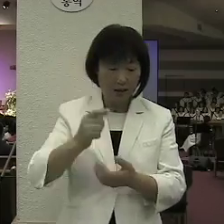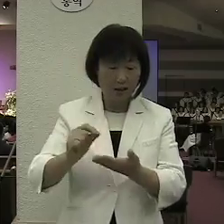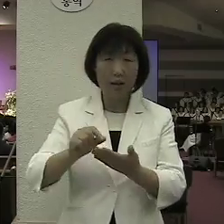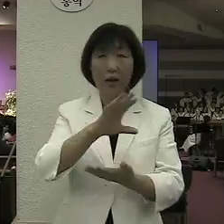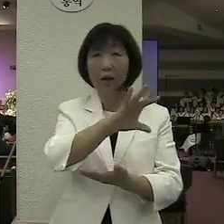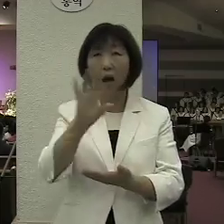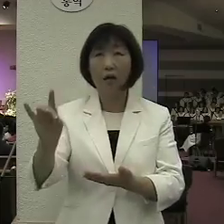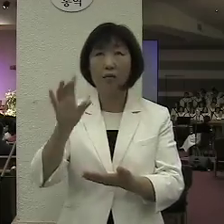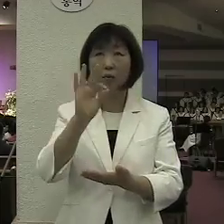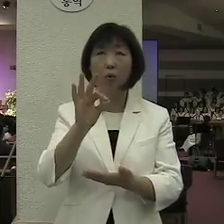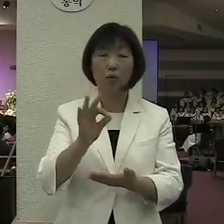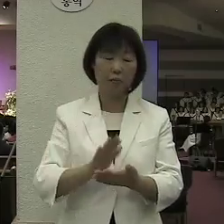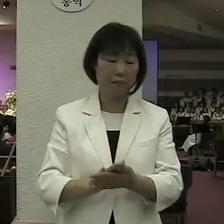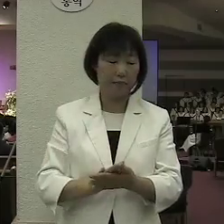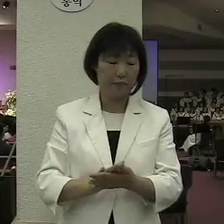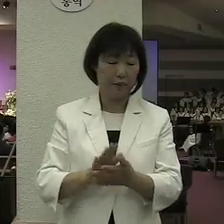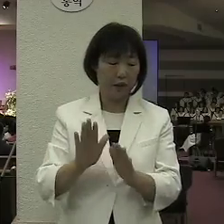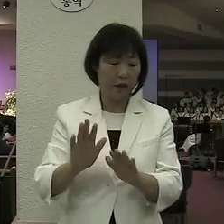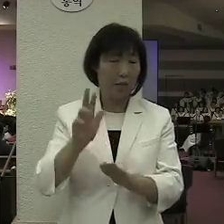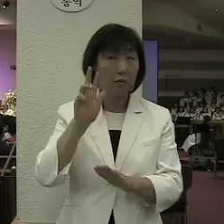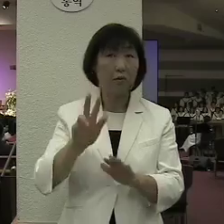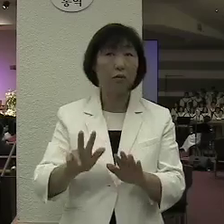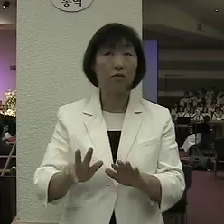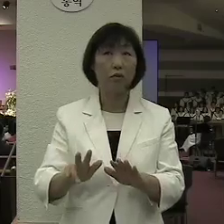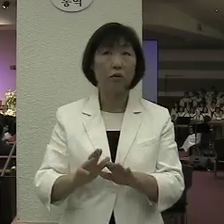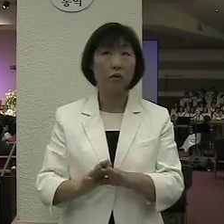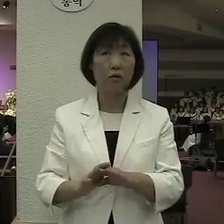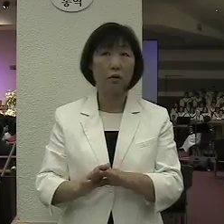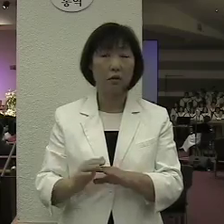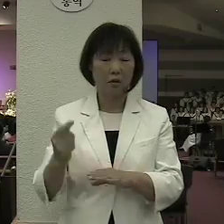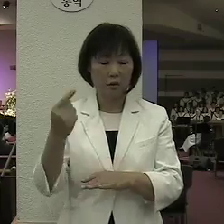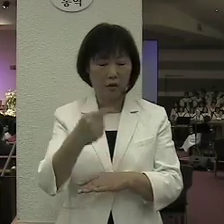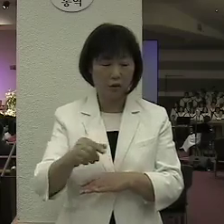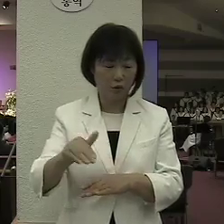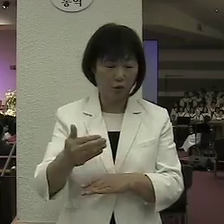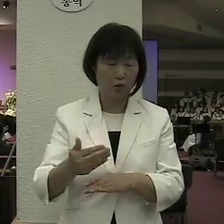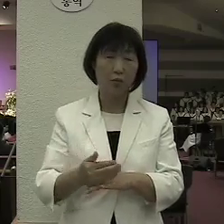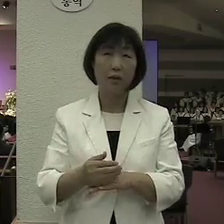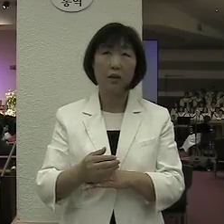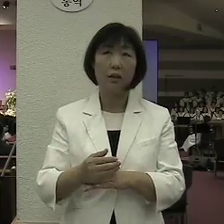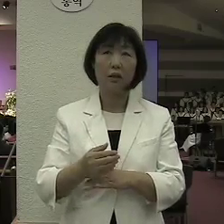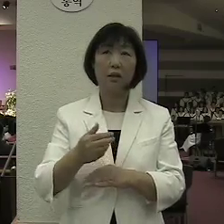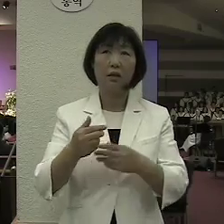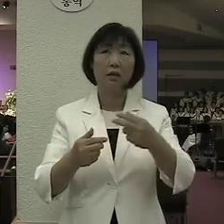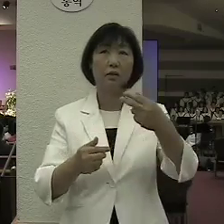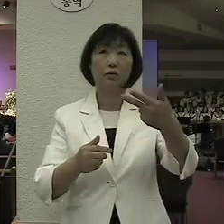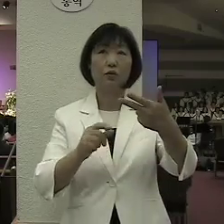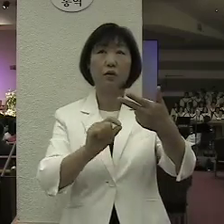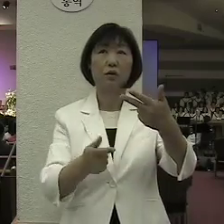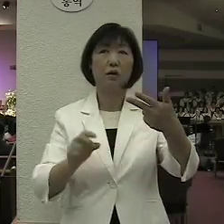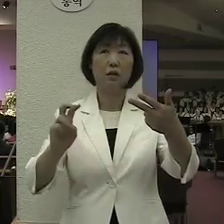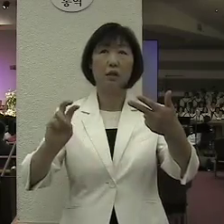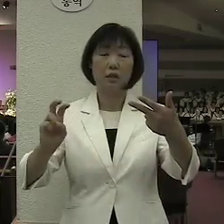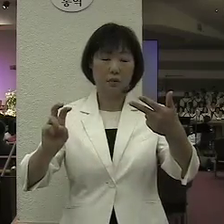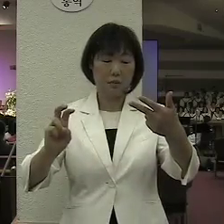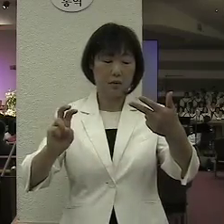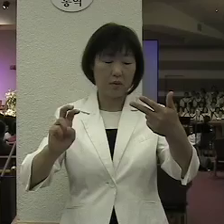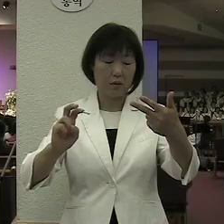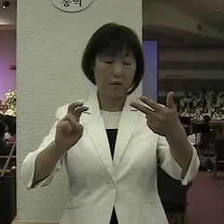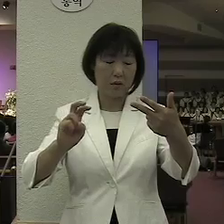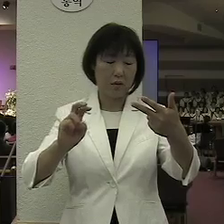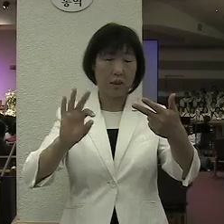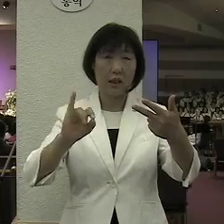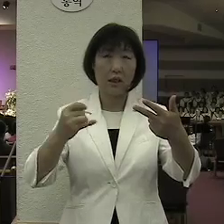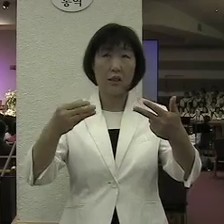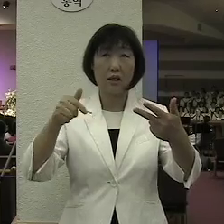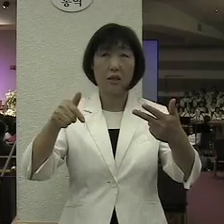설교 막 준비하다가 막 썼다가 나중에 보면 뭐라고 썼는지 저도 모르는 것 같고 다 다시 쓰는 경우가 한두 번이 아닙니다. 그래서